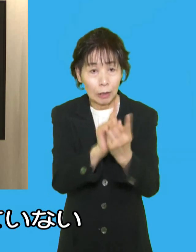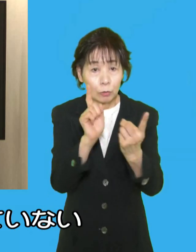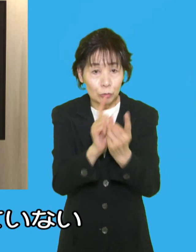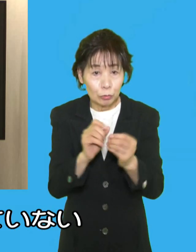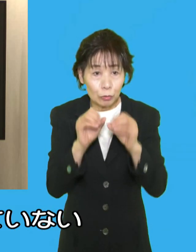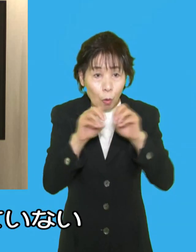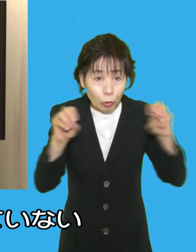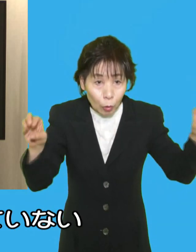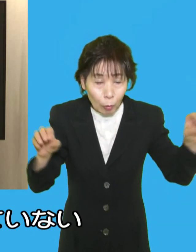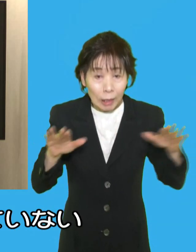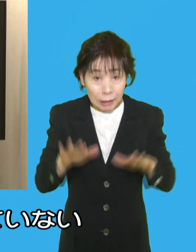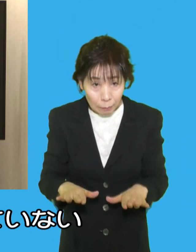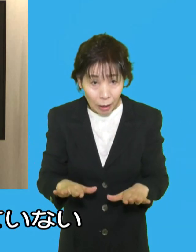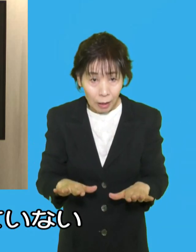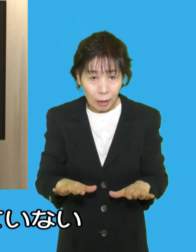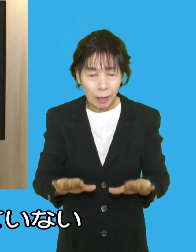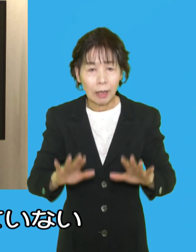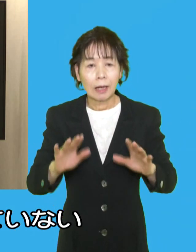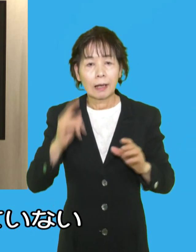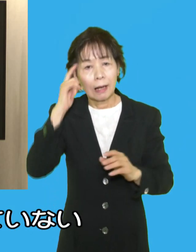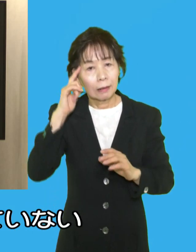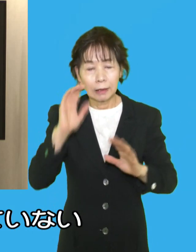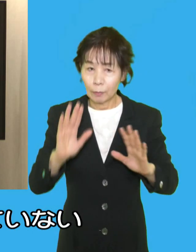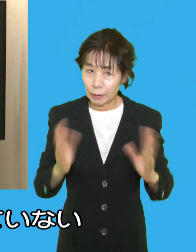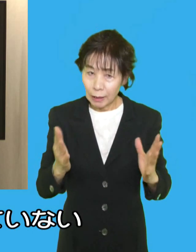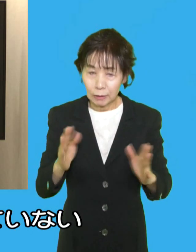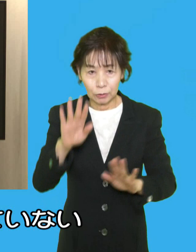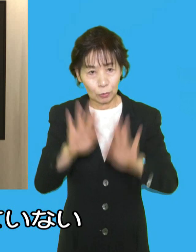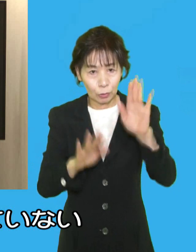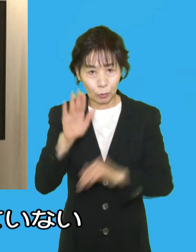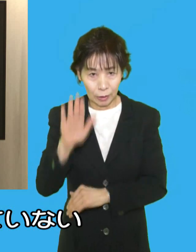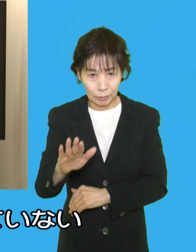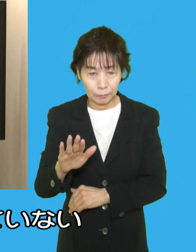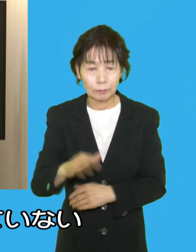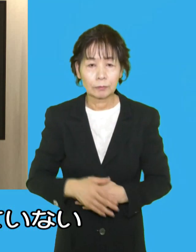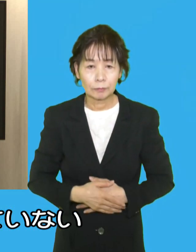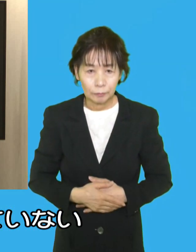ものは、現時点においては考えていない状況でございます。